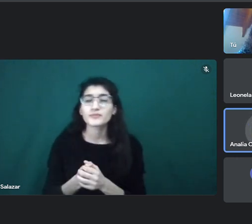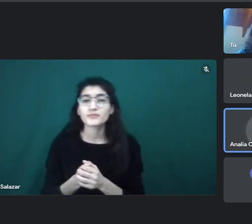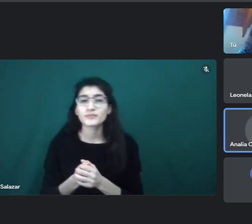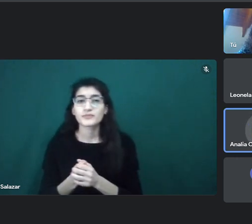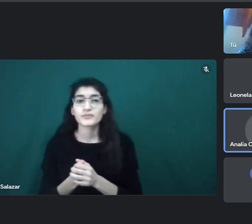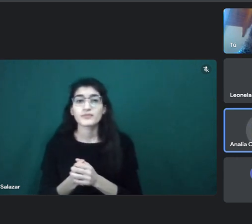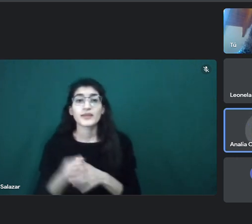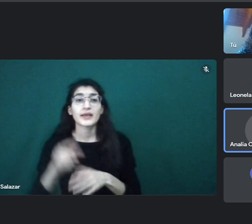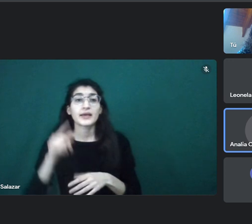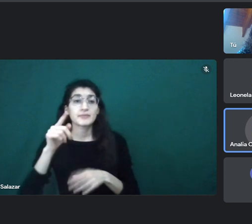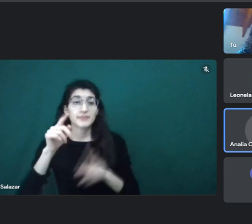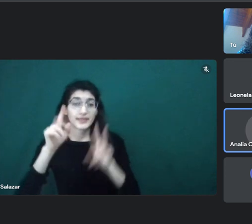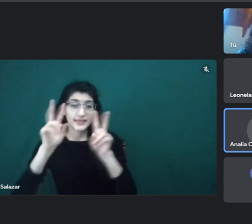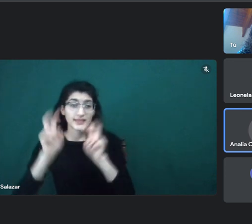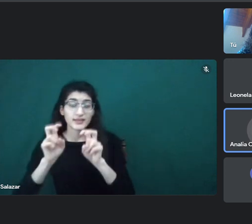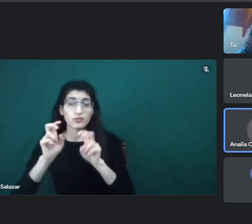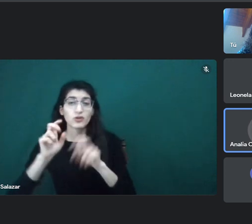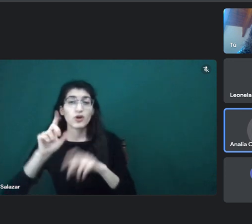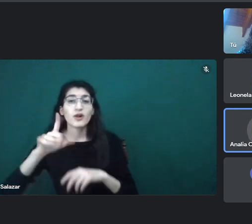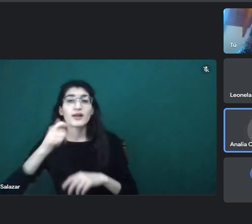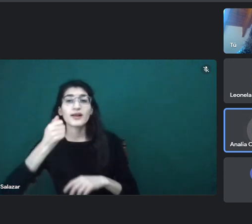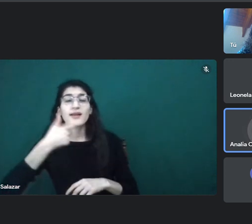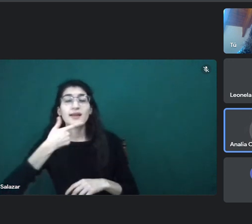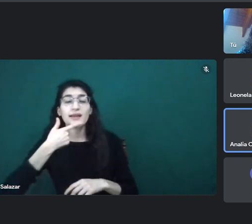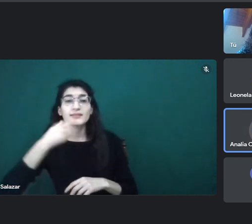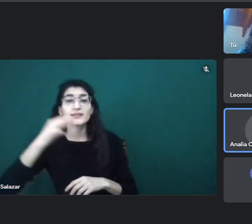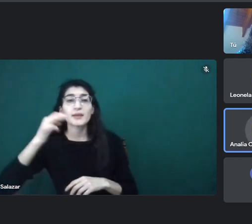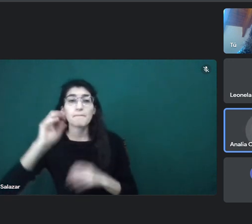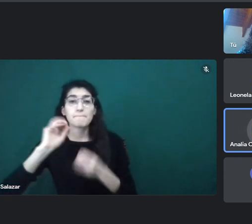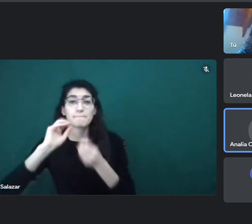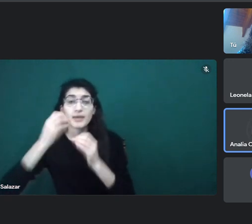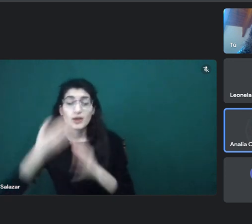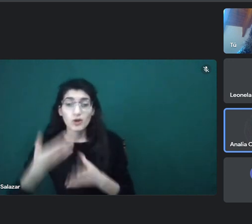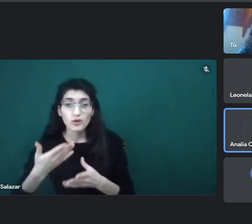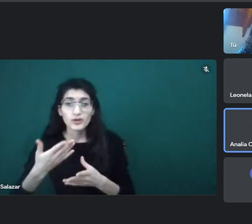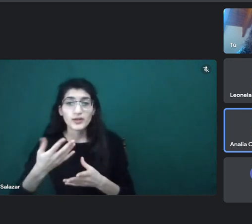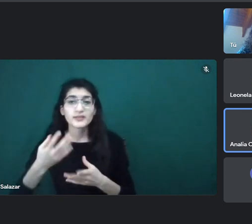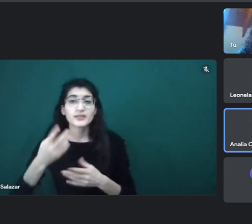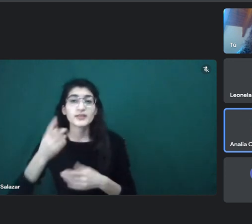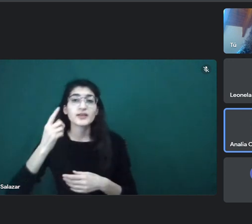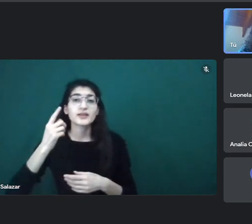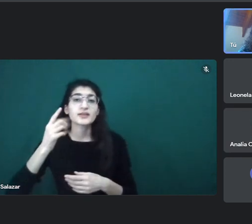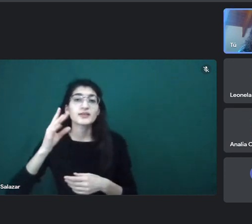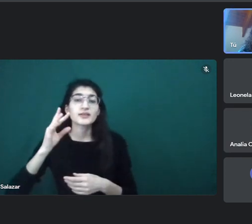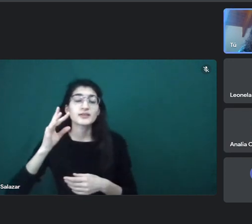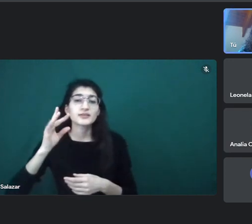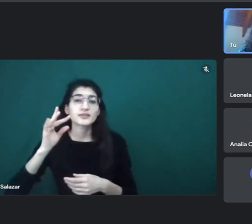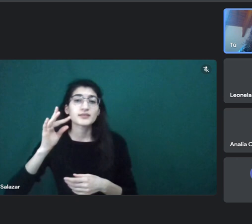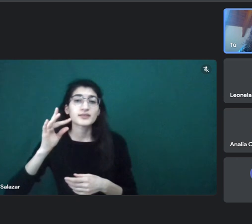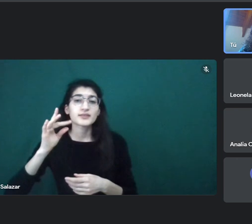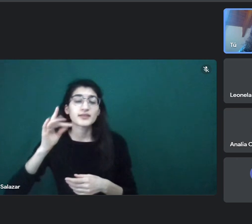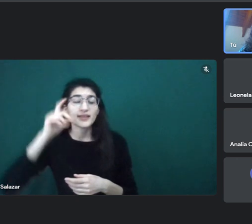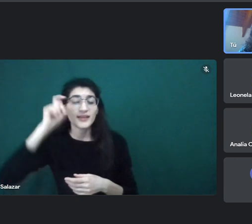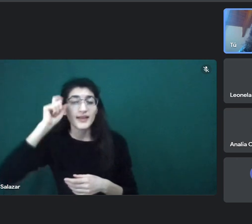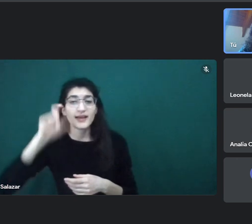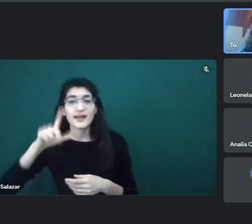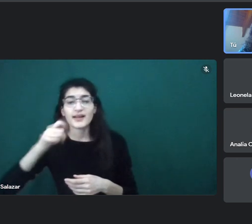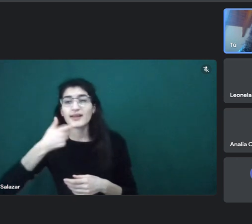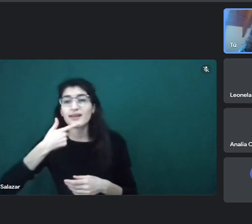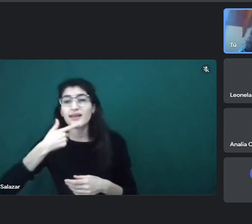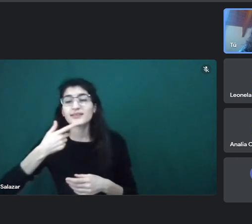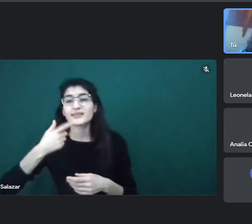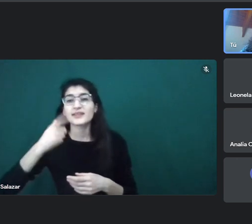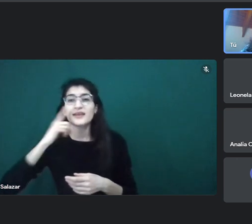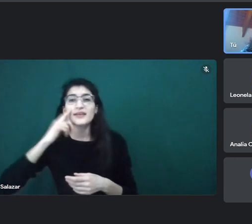la mejora de la infraestructura que está fuera de la red. Bueno, pero ¿a qué corresponde fuera de la red? Porque, o sea, yo no